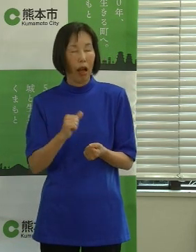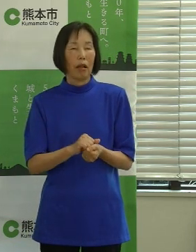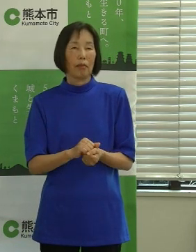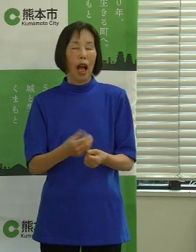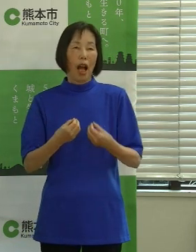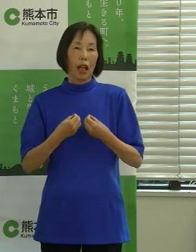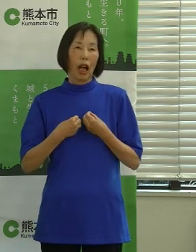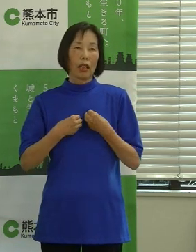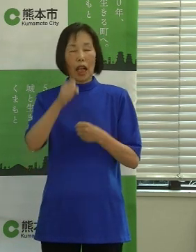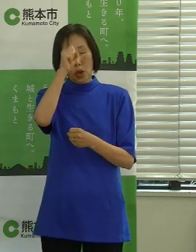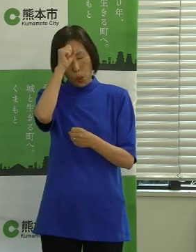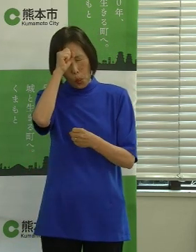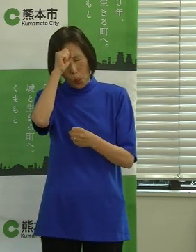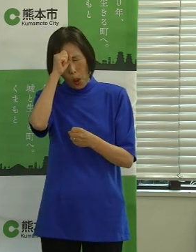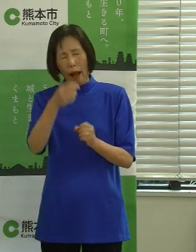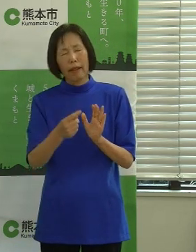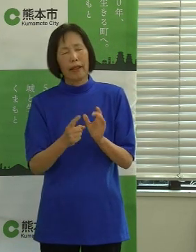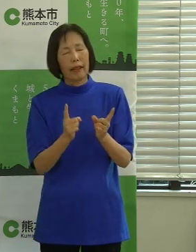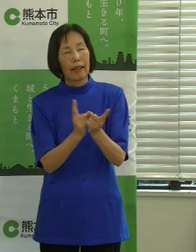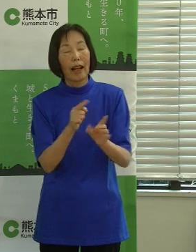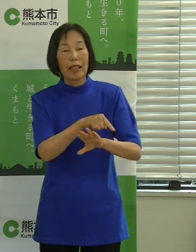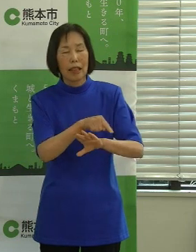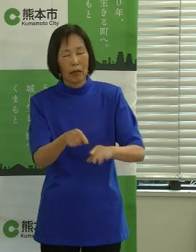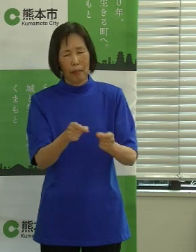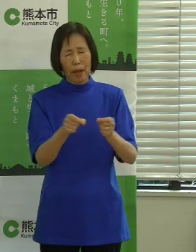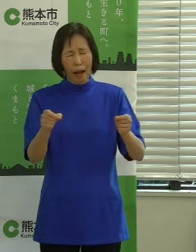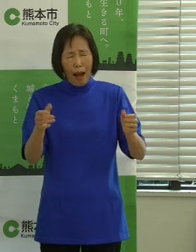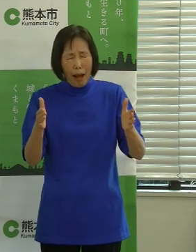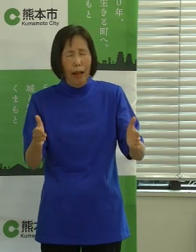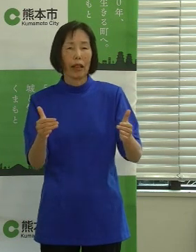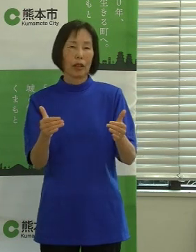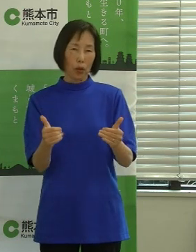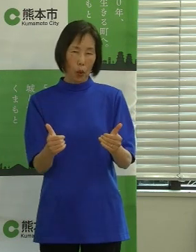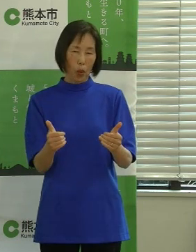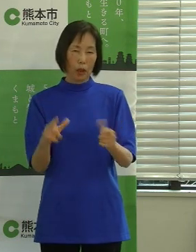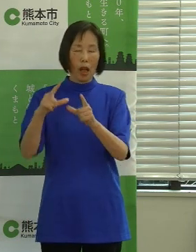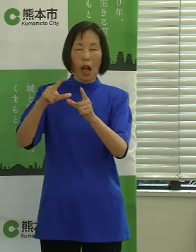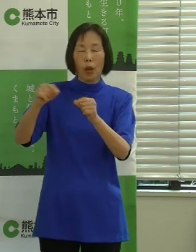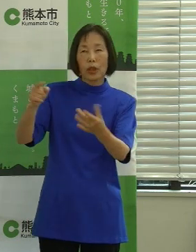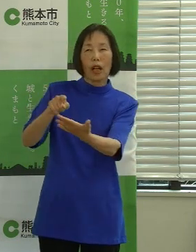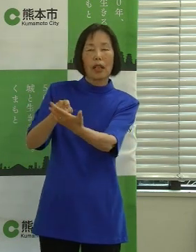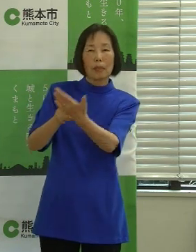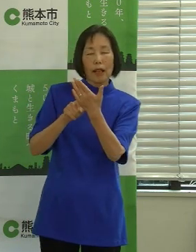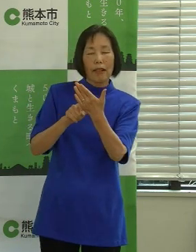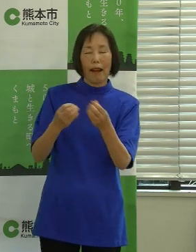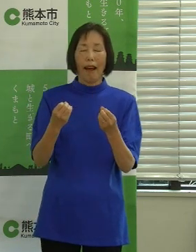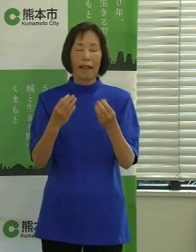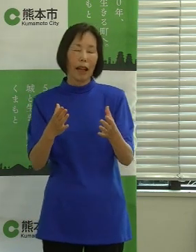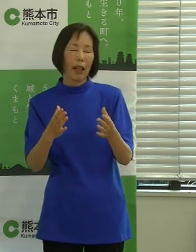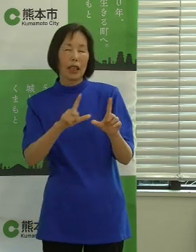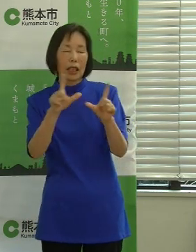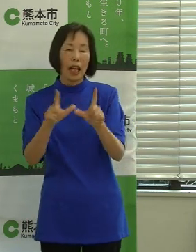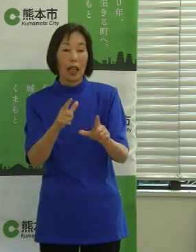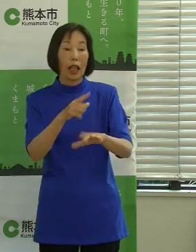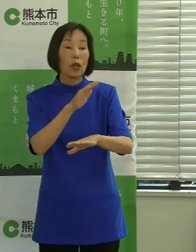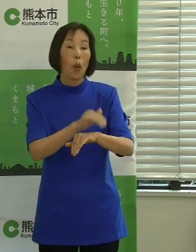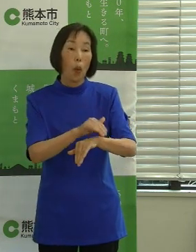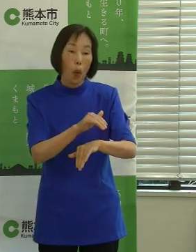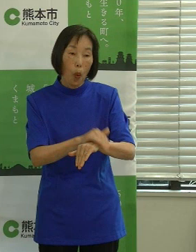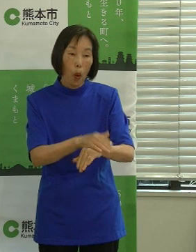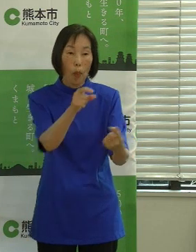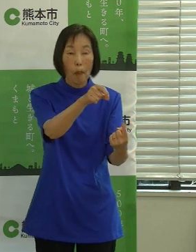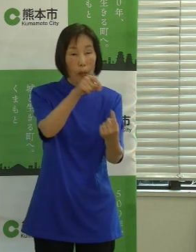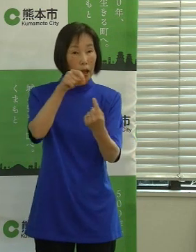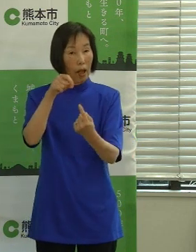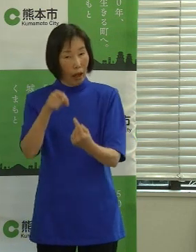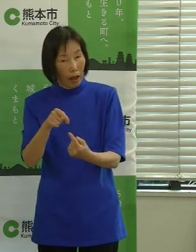感染症対策は長丁場になるということから国が示した新しい生活様式を取り入れながら